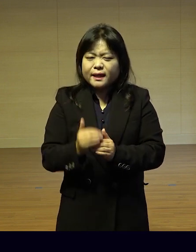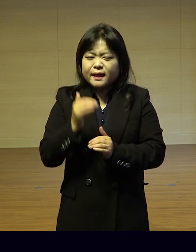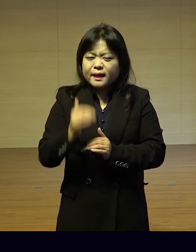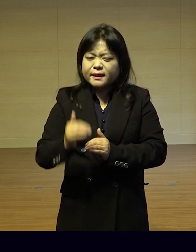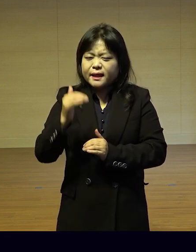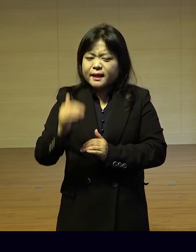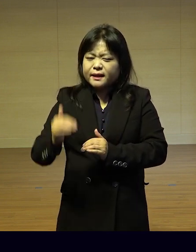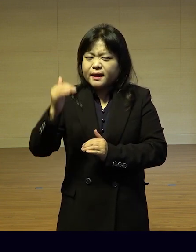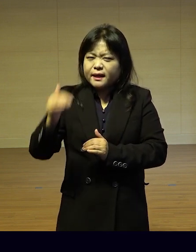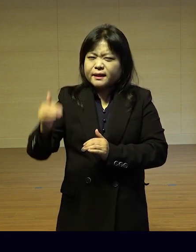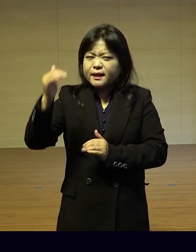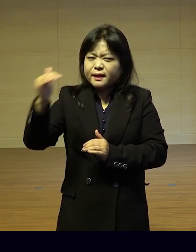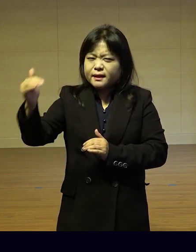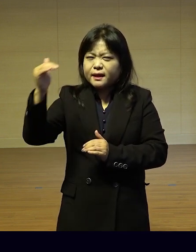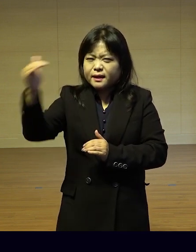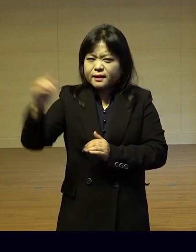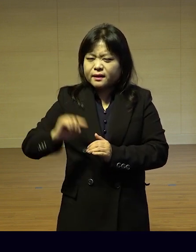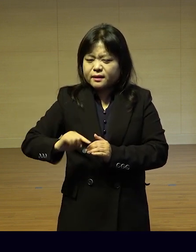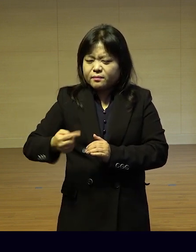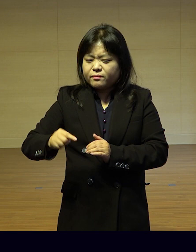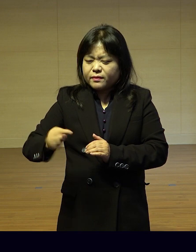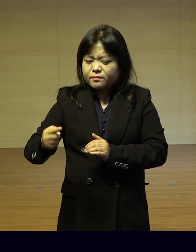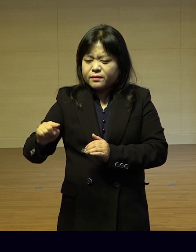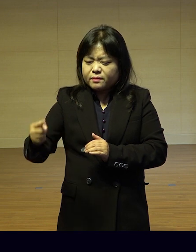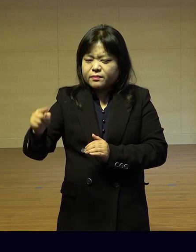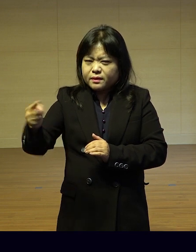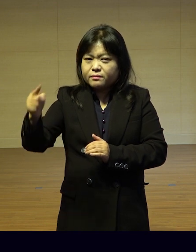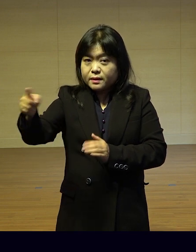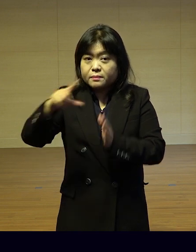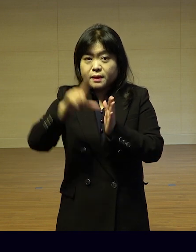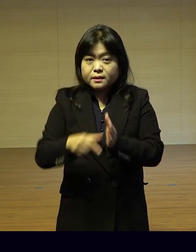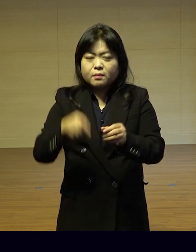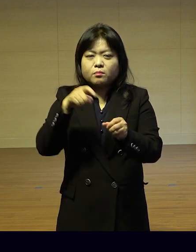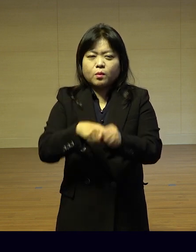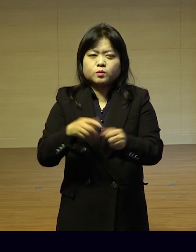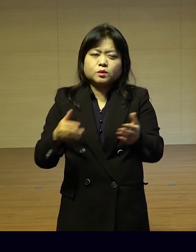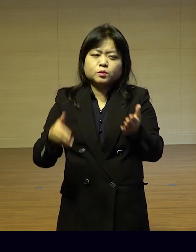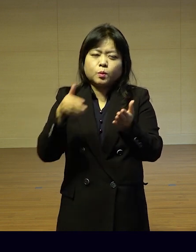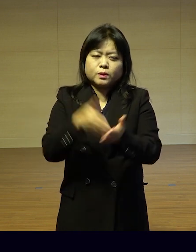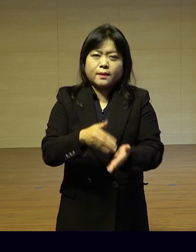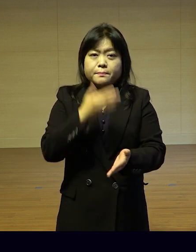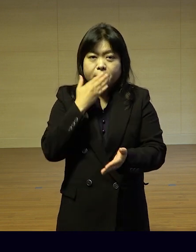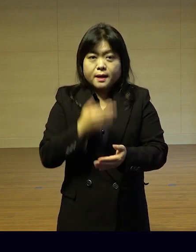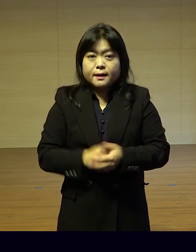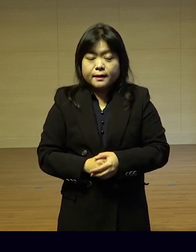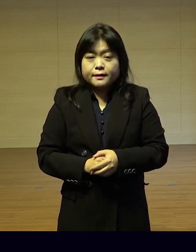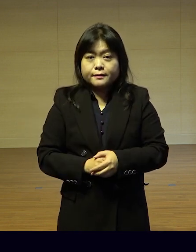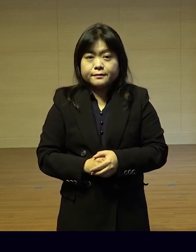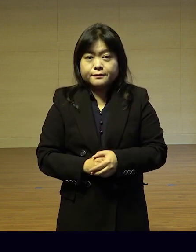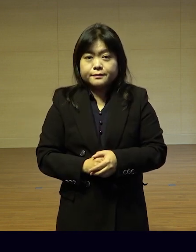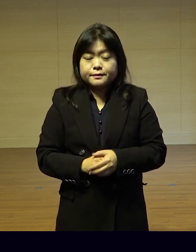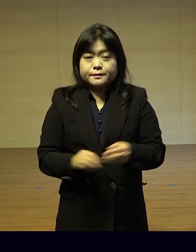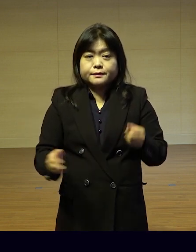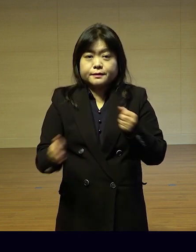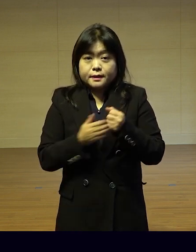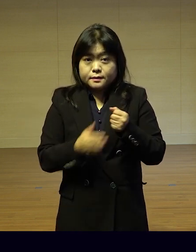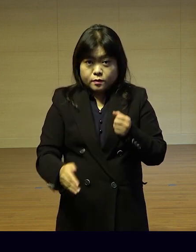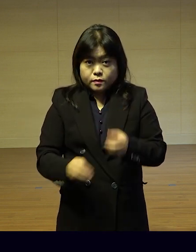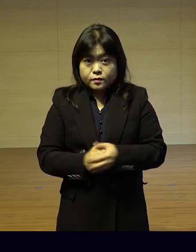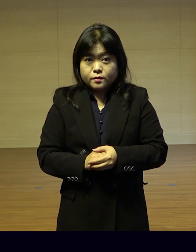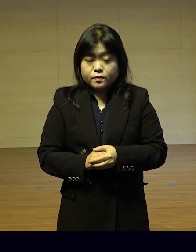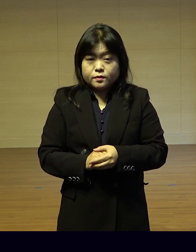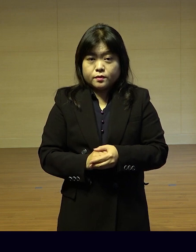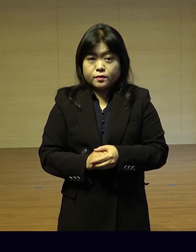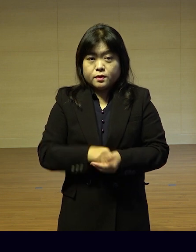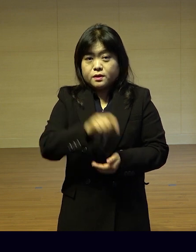차근차근 과정을 밟아 나간 후에야 마침내 목적지에 도달할 수 있는 것입니다. 그래서